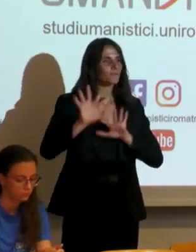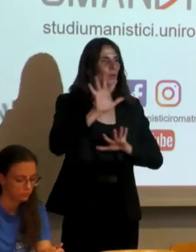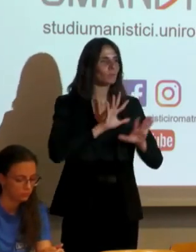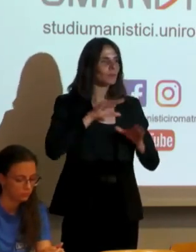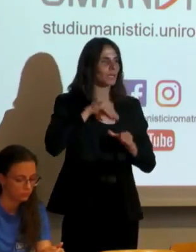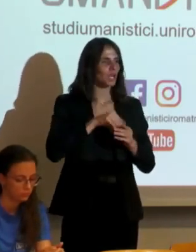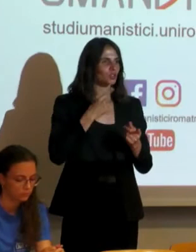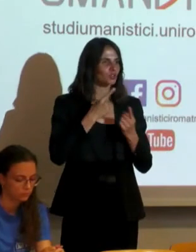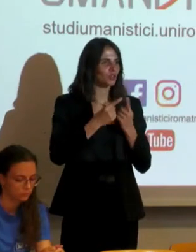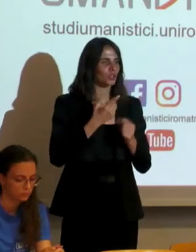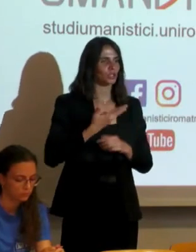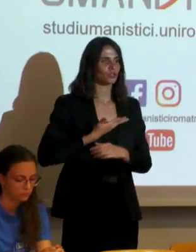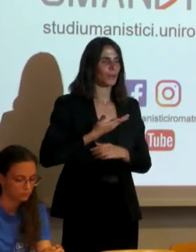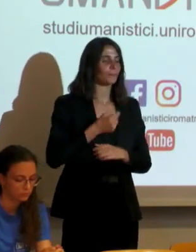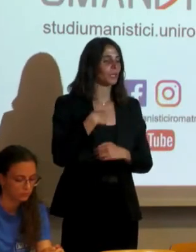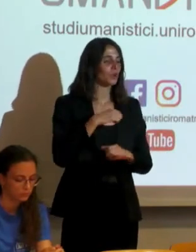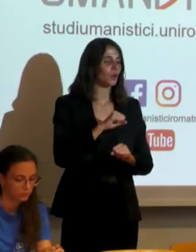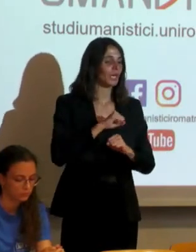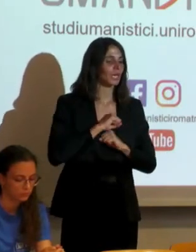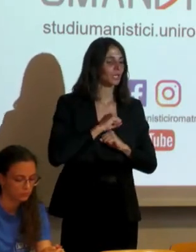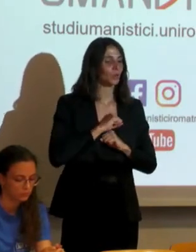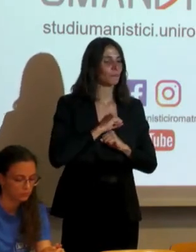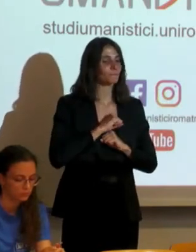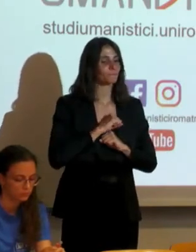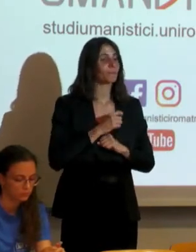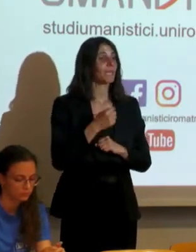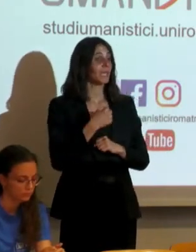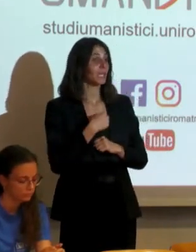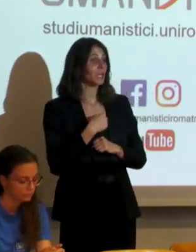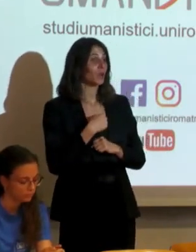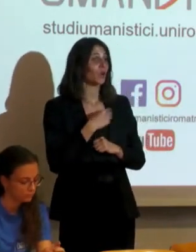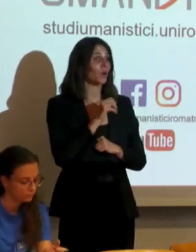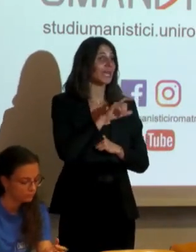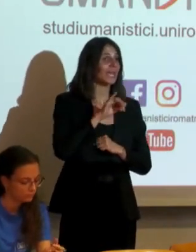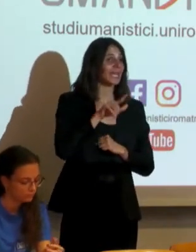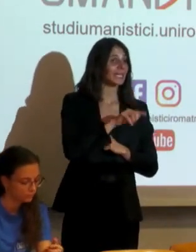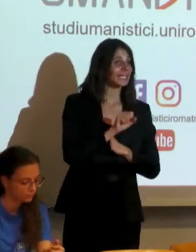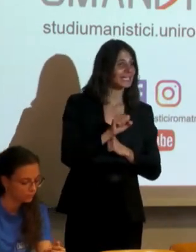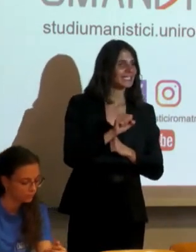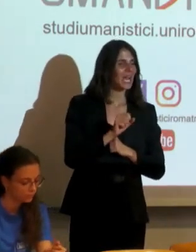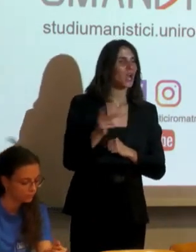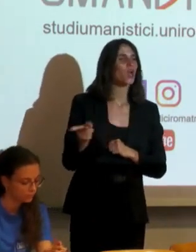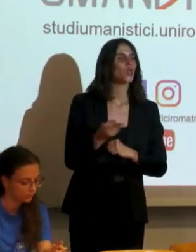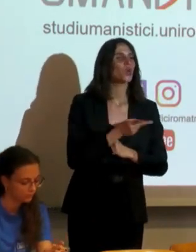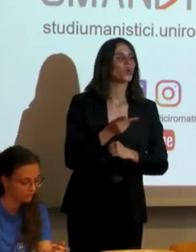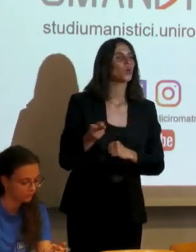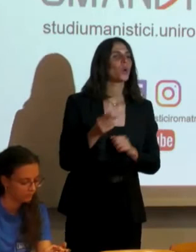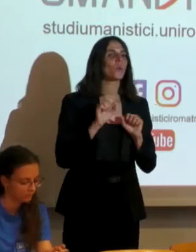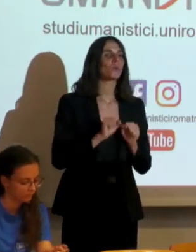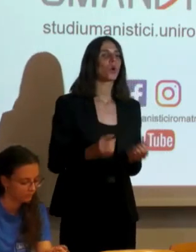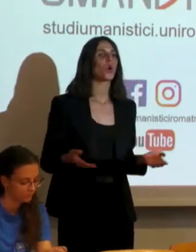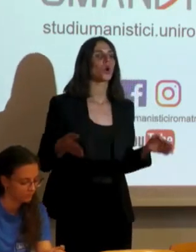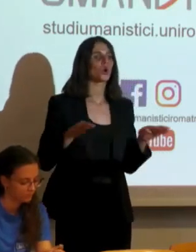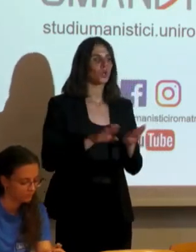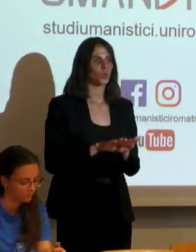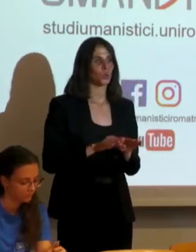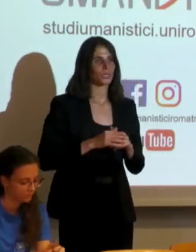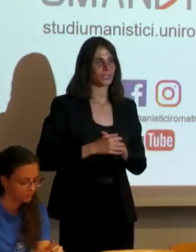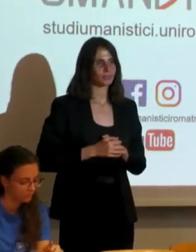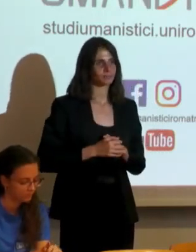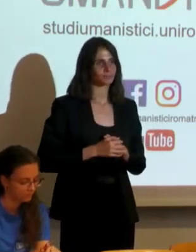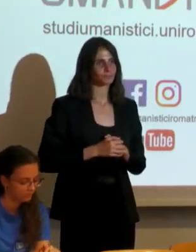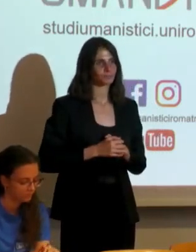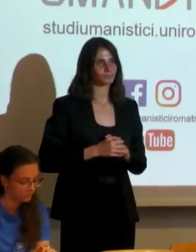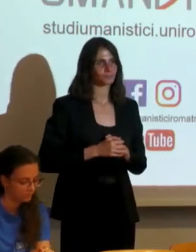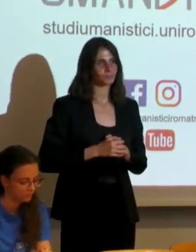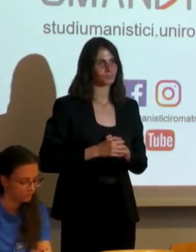Io credo che, come dire, io ed Elisa a questo punto possiamo in qualche modo chiudere, diciamo, il nostro